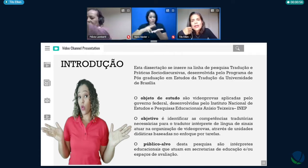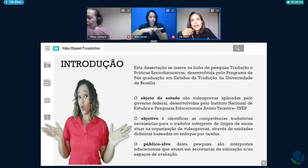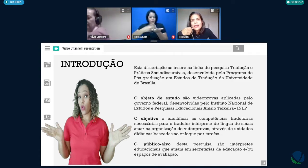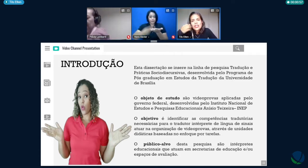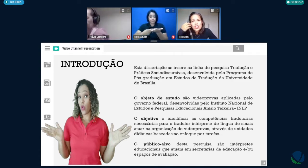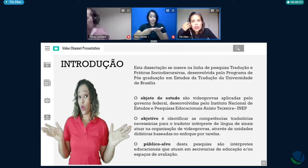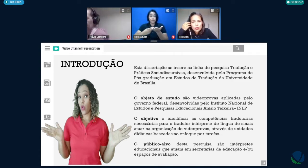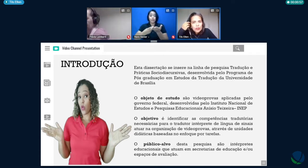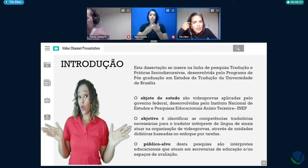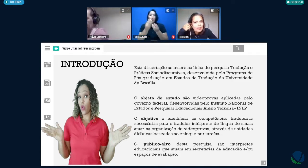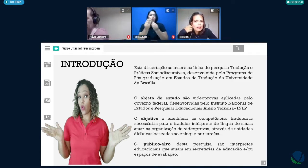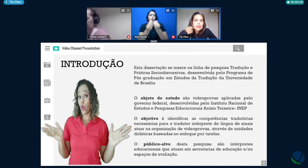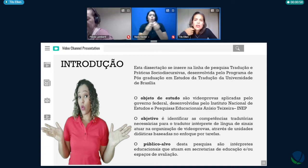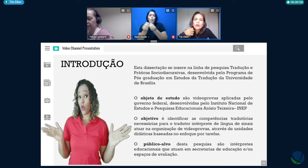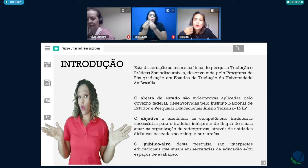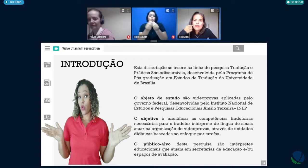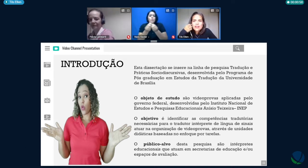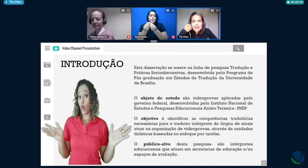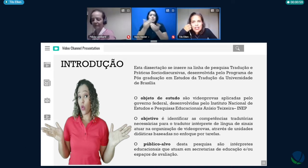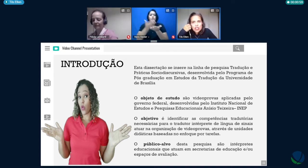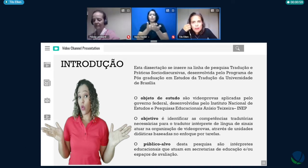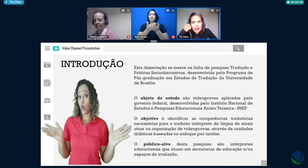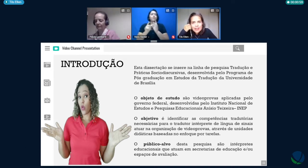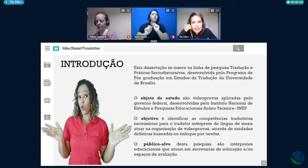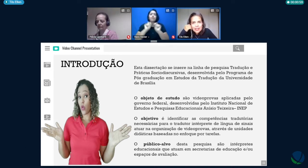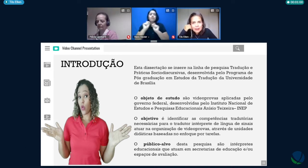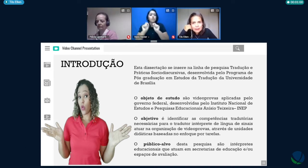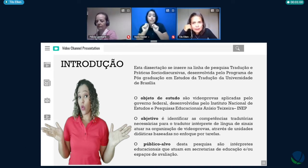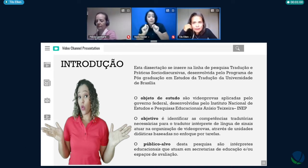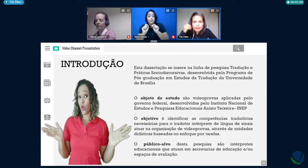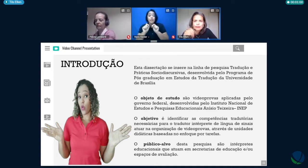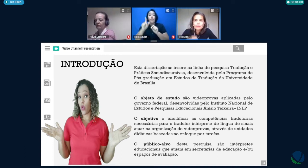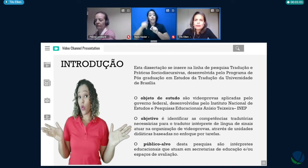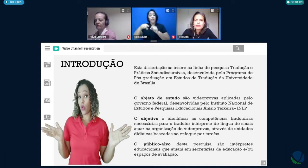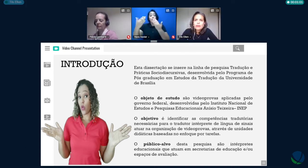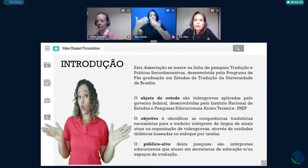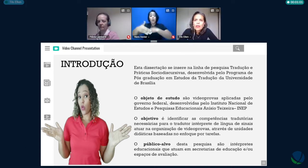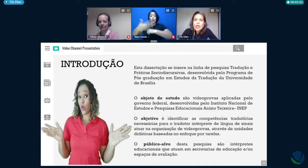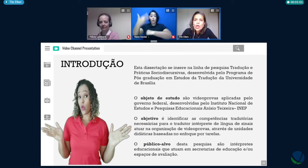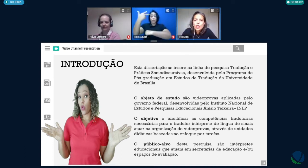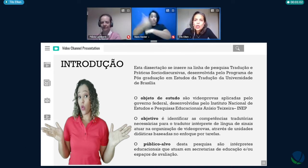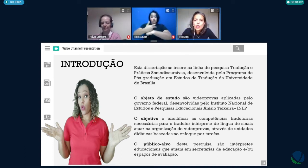Pós-Graduação de Estudos da Tradução da Universidade de Brasília.